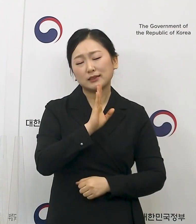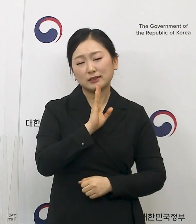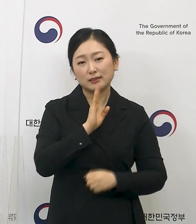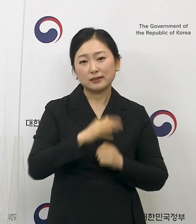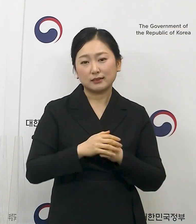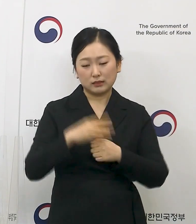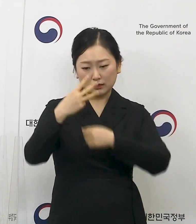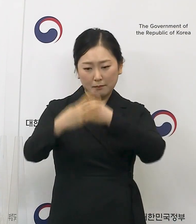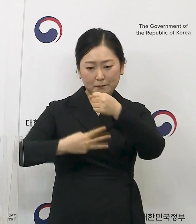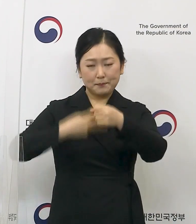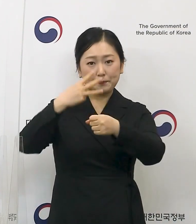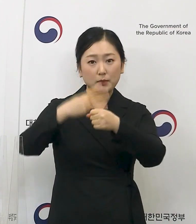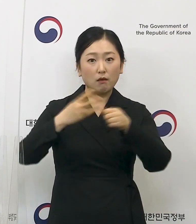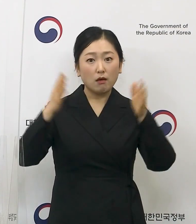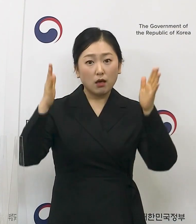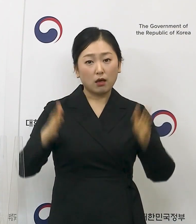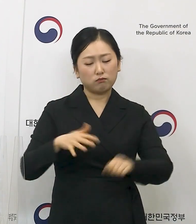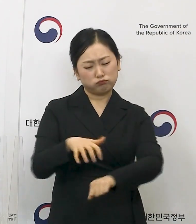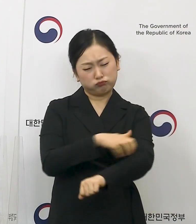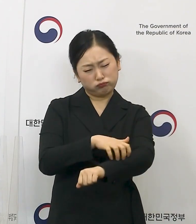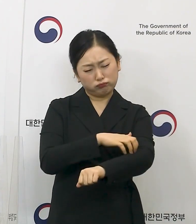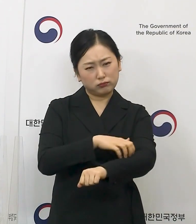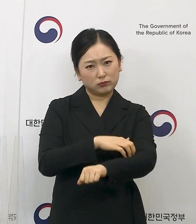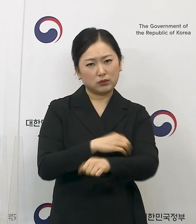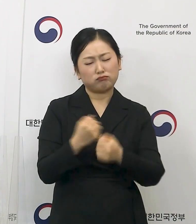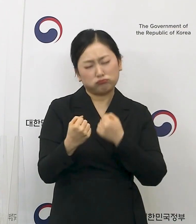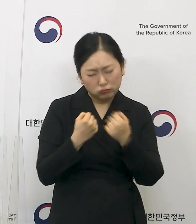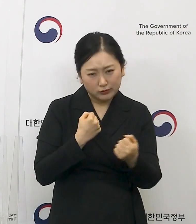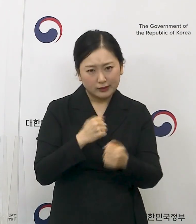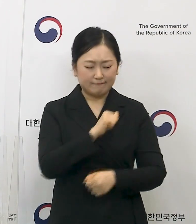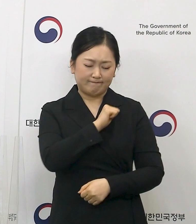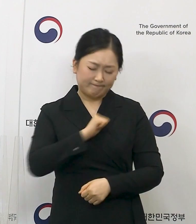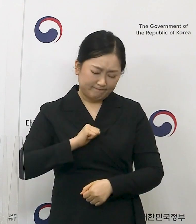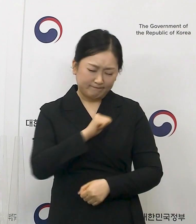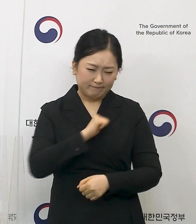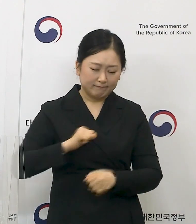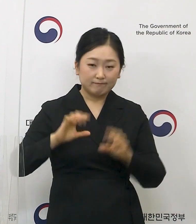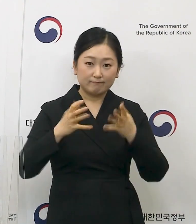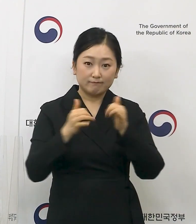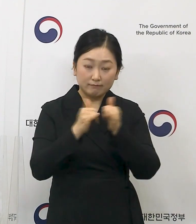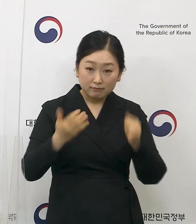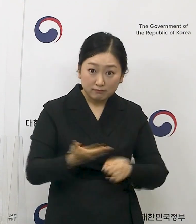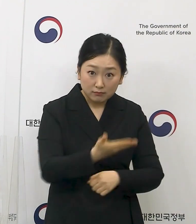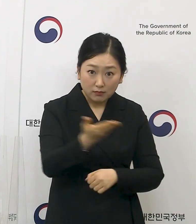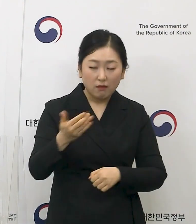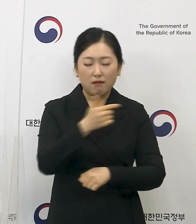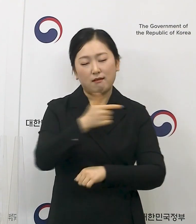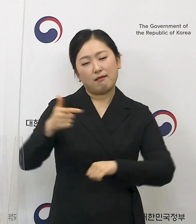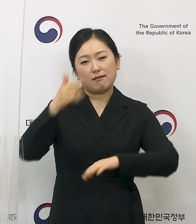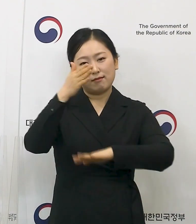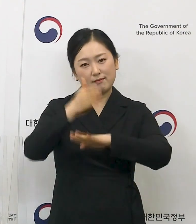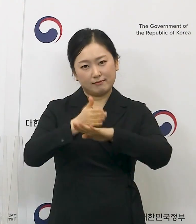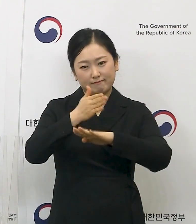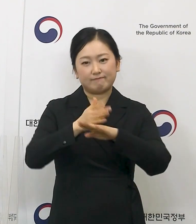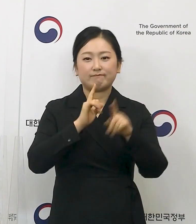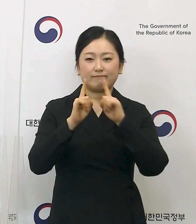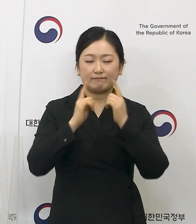3년에 가까운 시간 동안 불편함을 인내해 주신 국민들께 방역 당국자로서 깊이 감사드립니다.